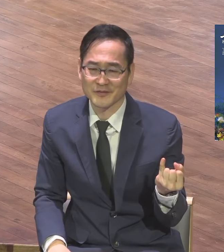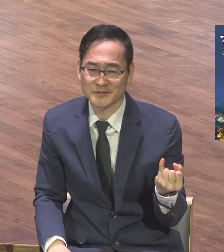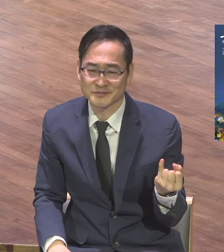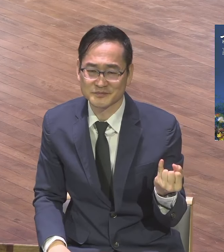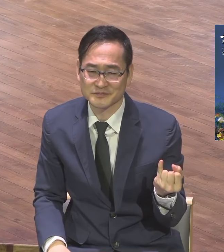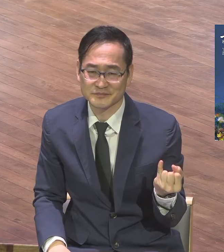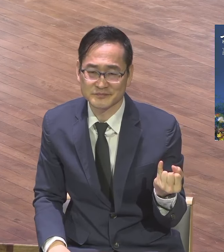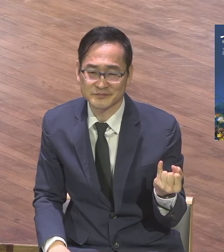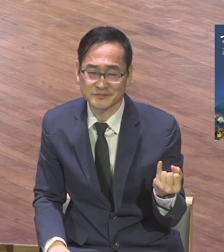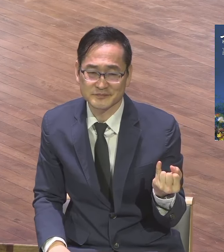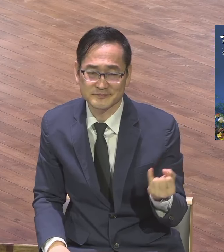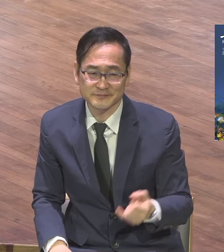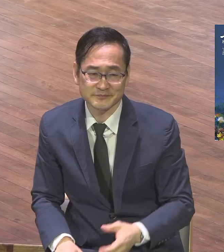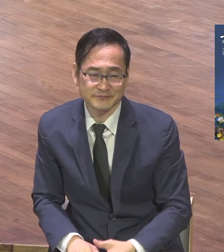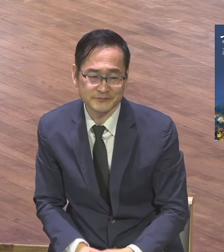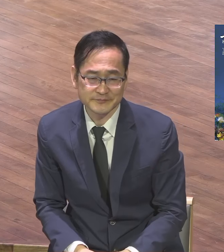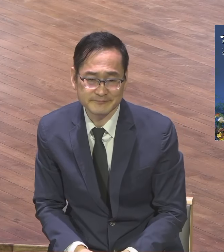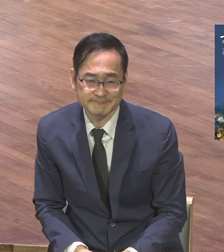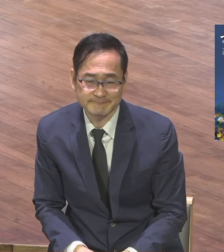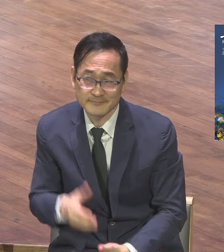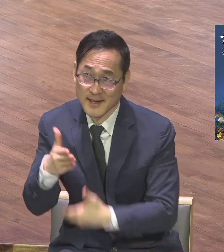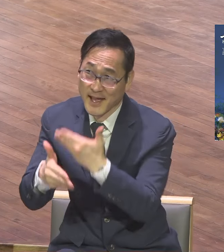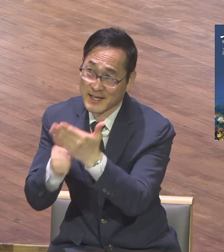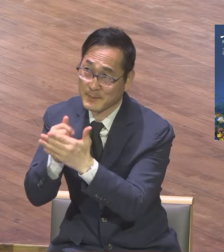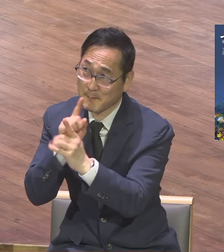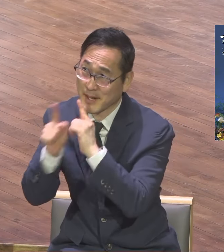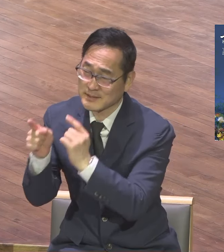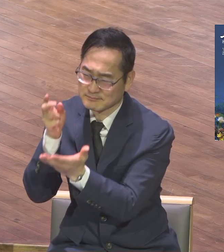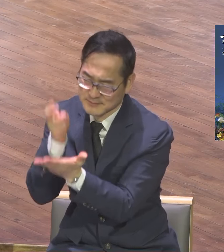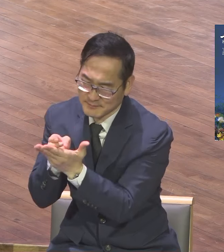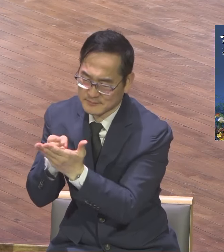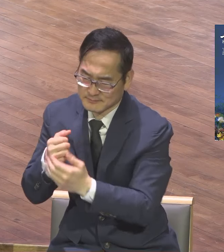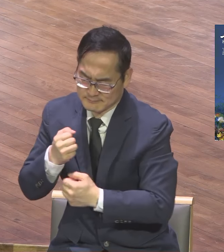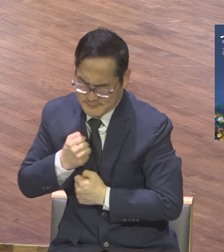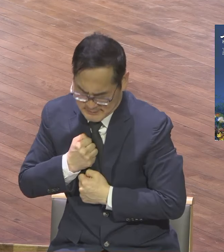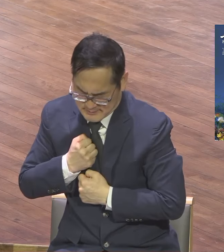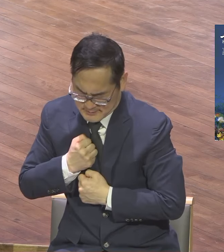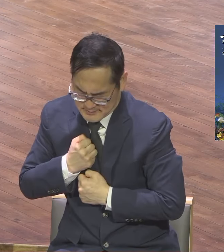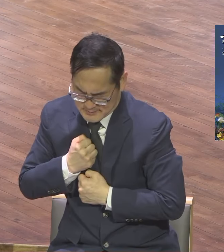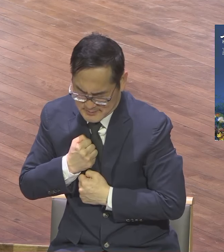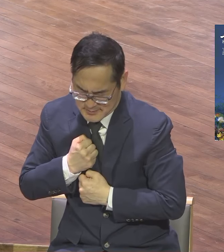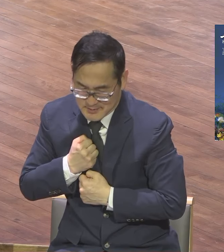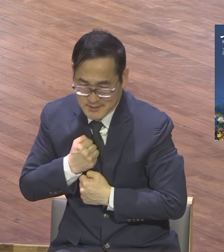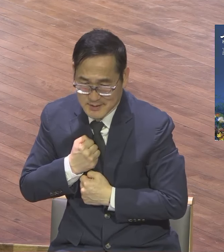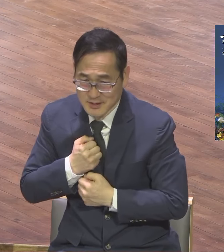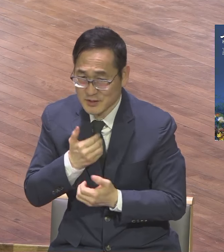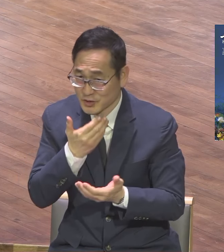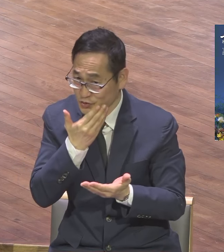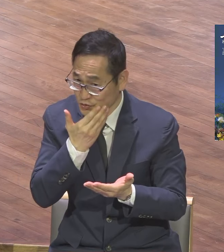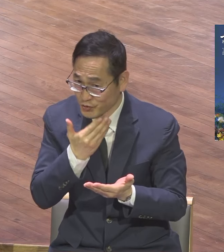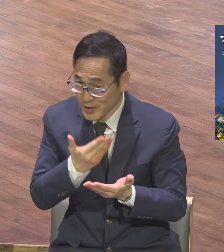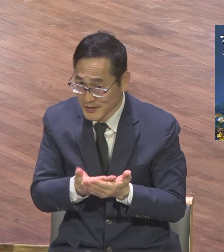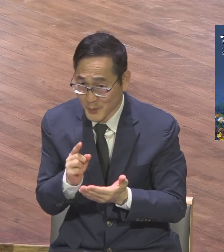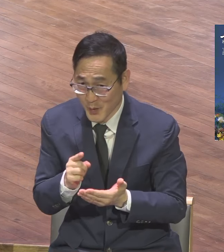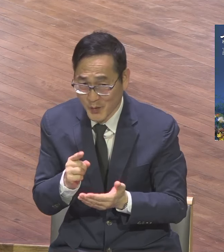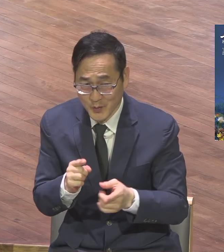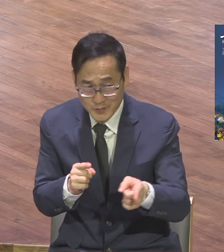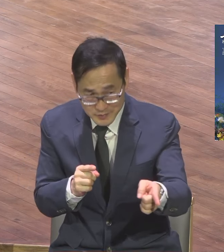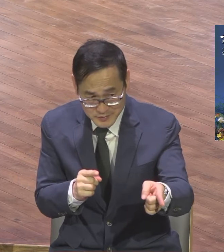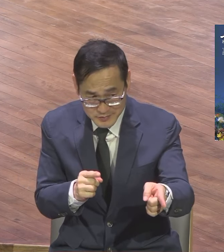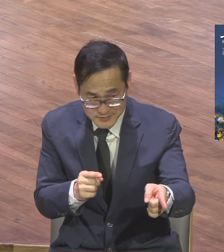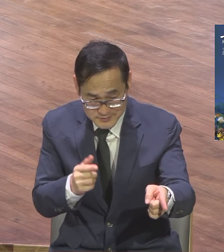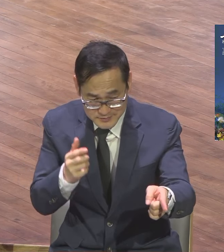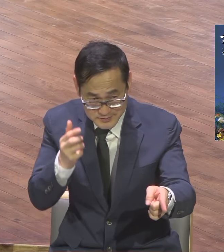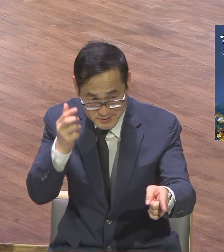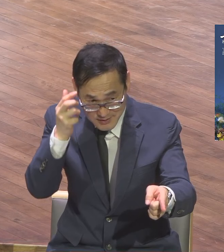하나님의 계명을 지키고 하나님 말씀을 지키는 삶의 핵심. 핵심은 또 다른 영혼이 살아나는